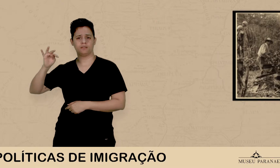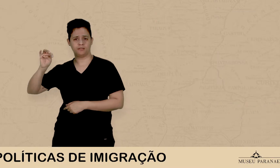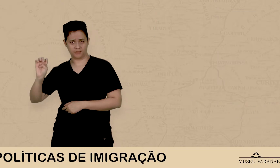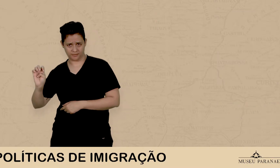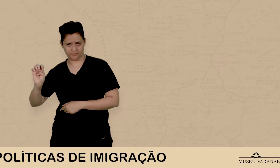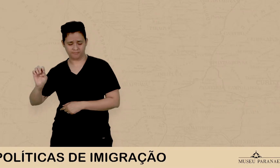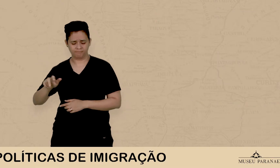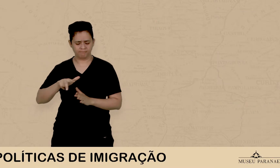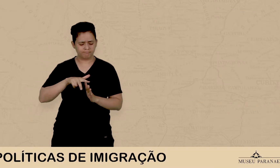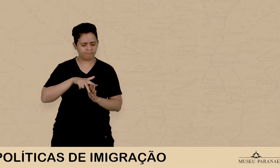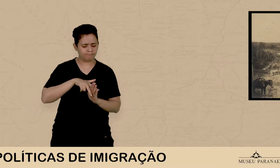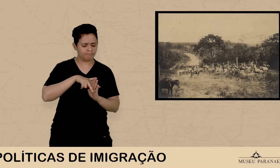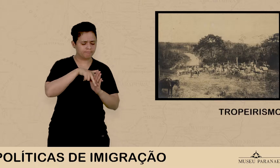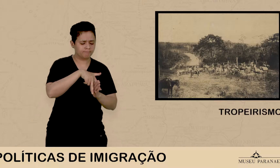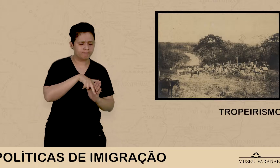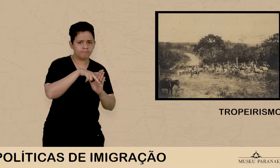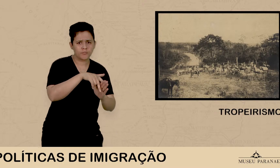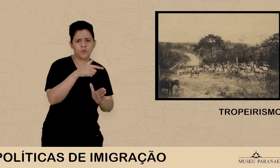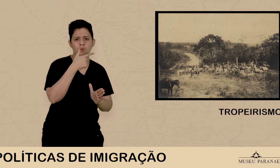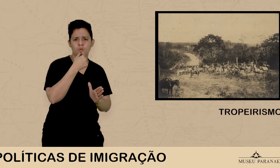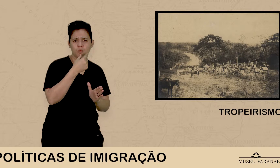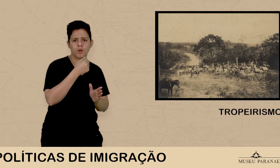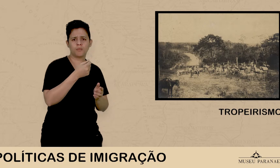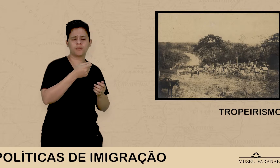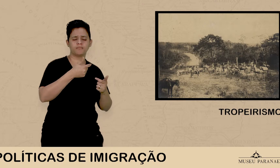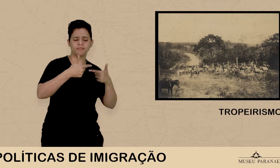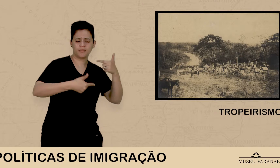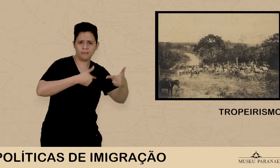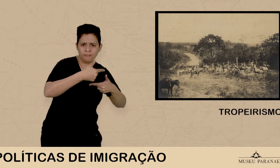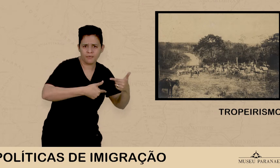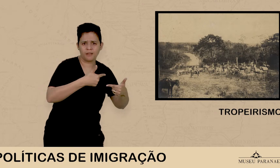e, por fim, no tropeirismo.